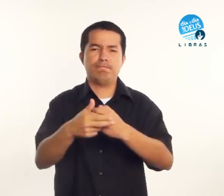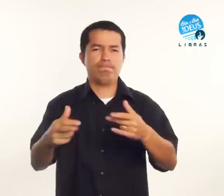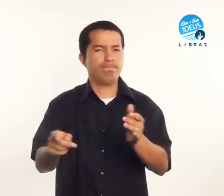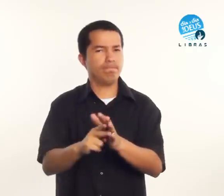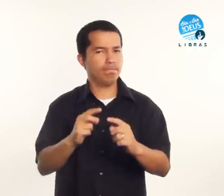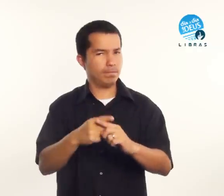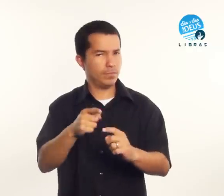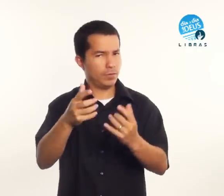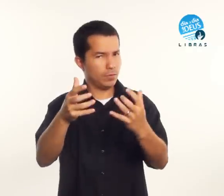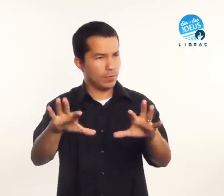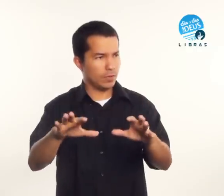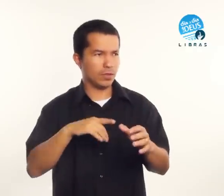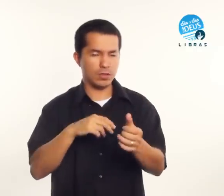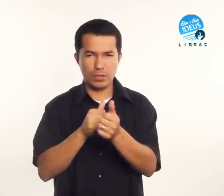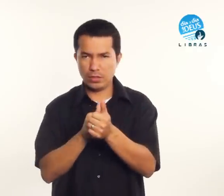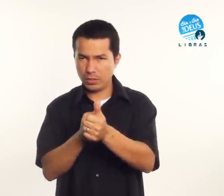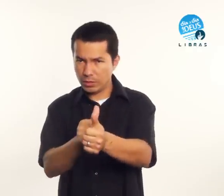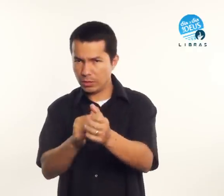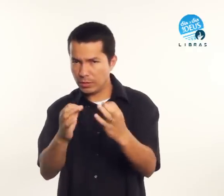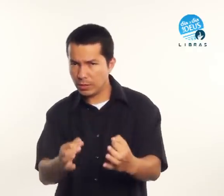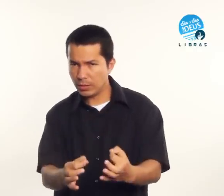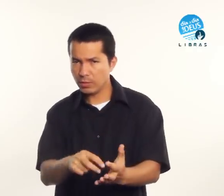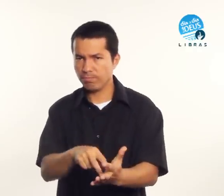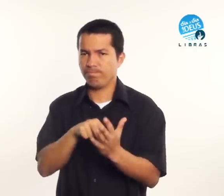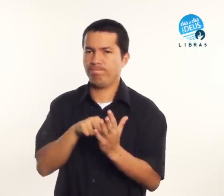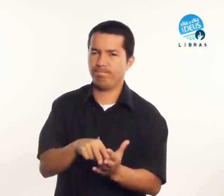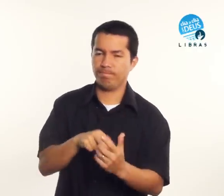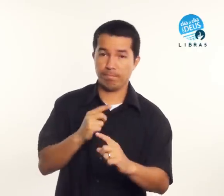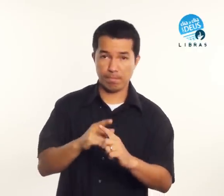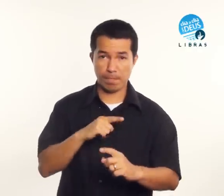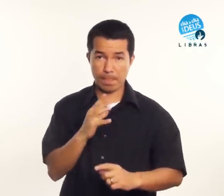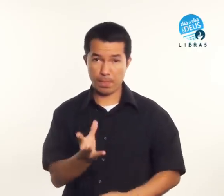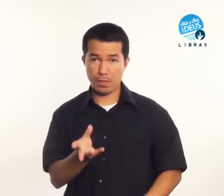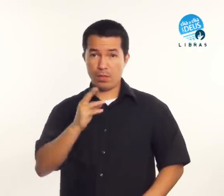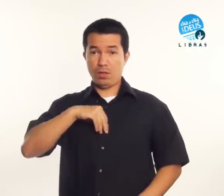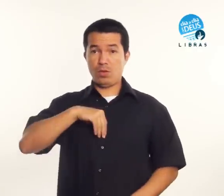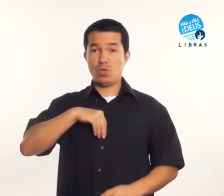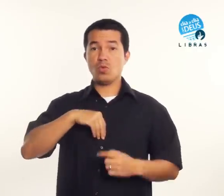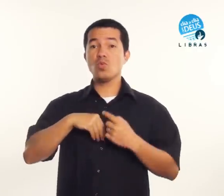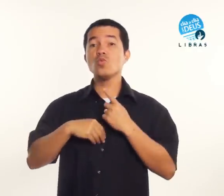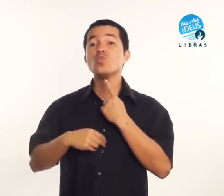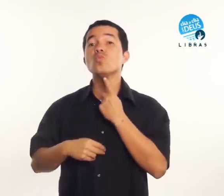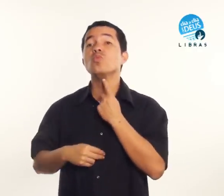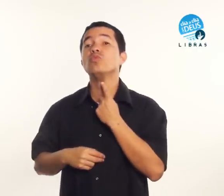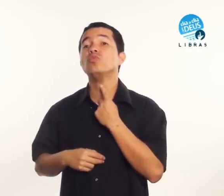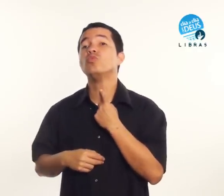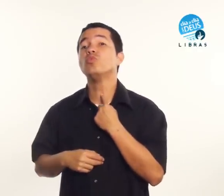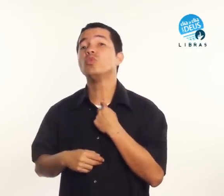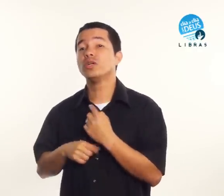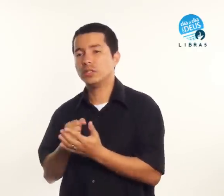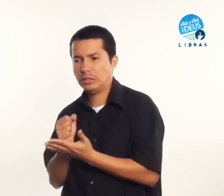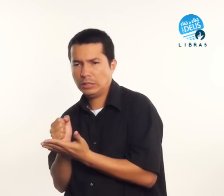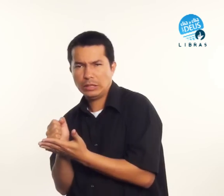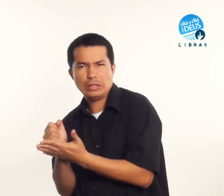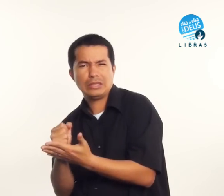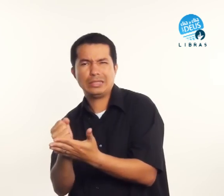porque a gente não quer seguir o que é correto, porque dentro de nós existe um desejo de manipular,